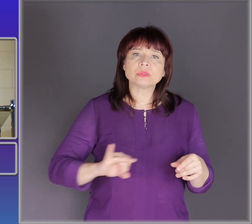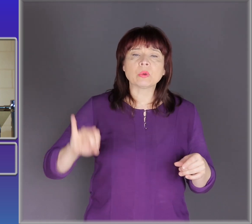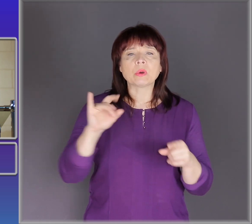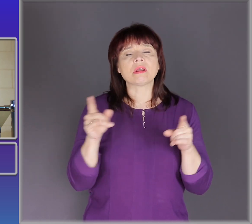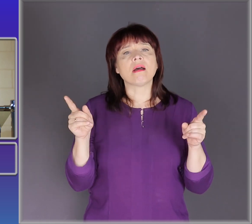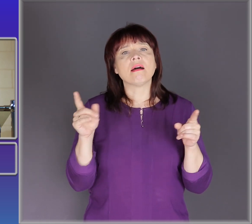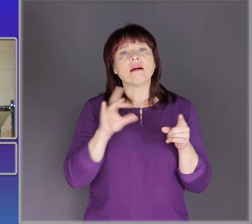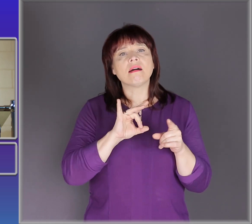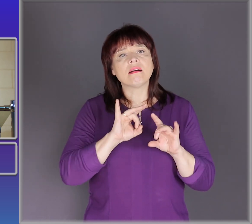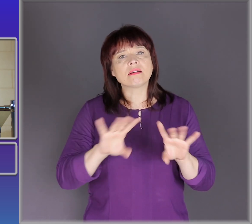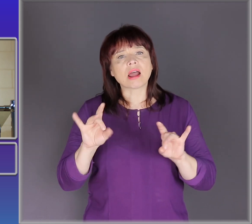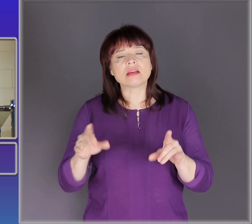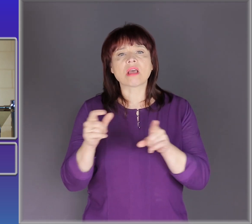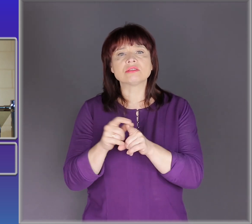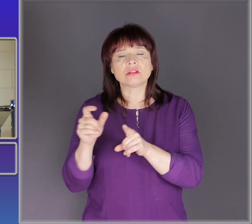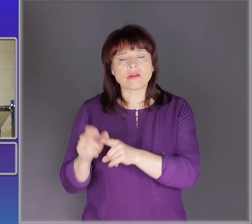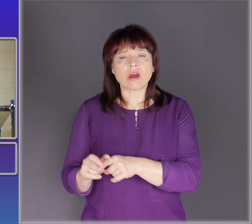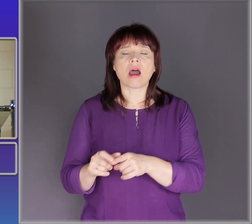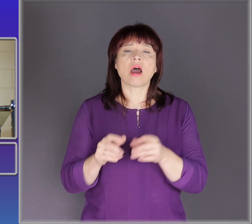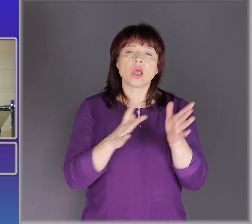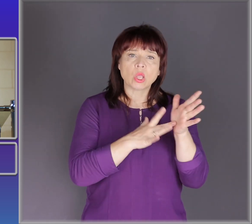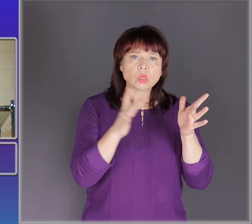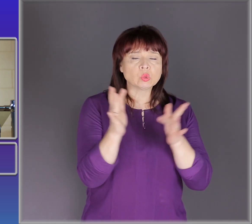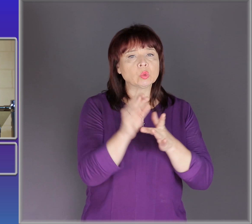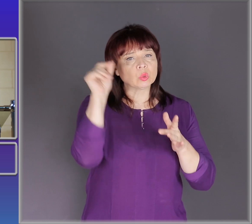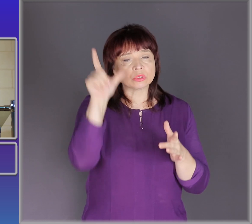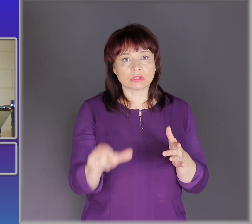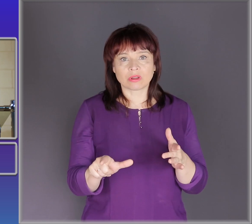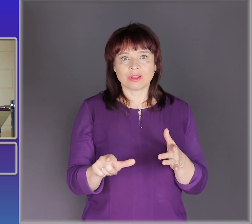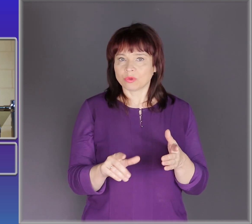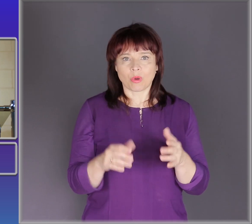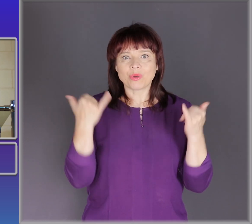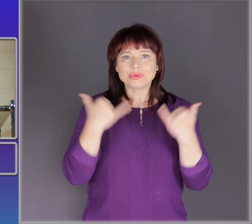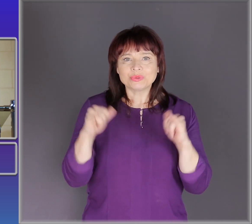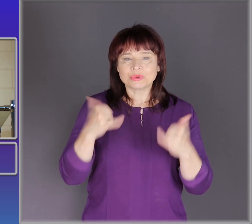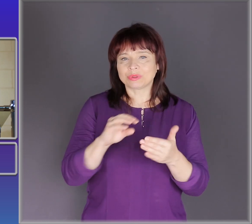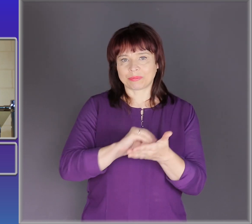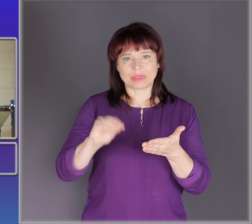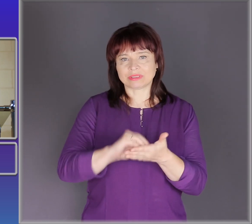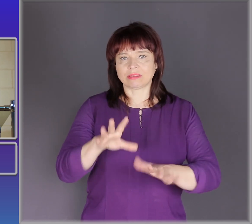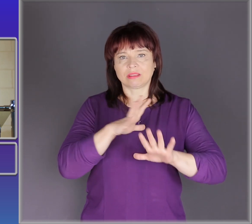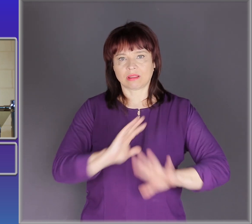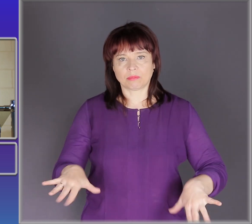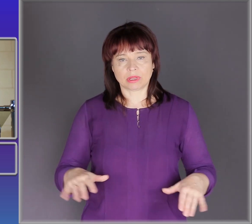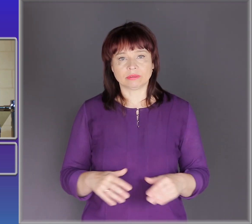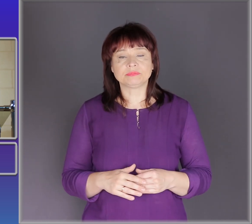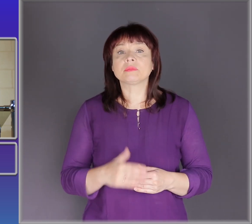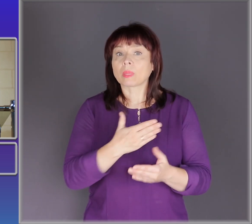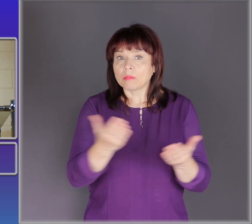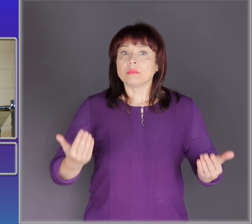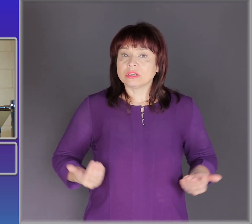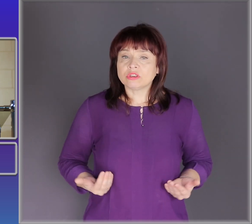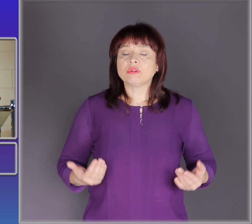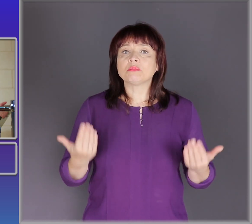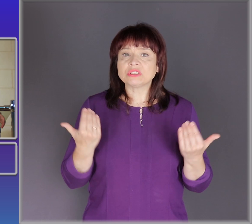рода взаимодействия христа с учениками и опять же без сверх естественно вами понимаете